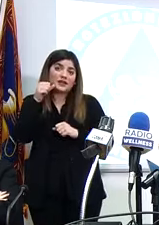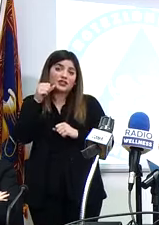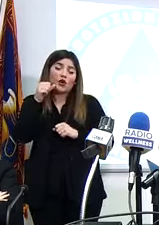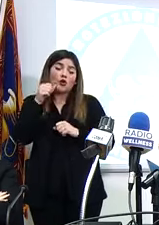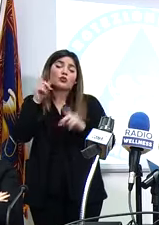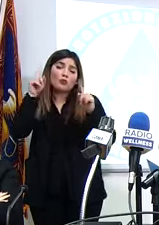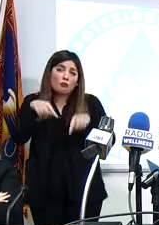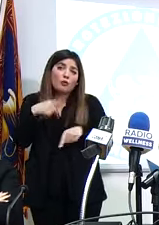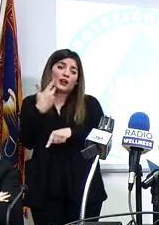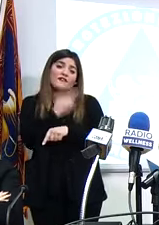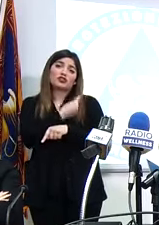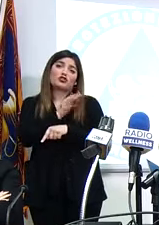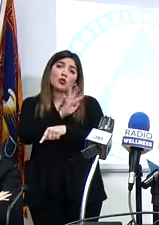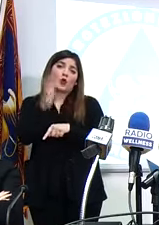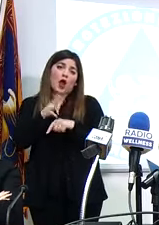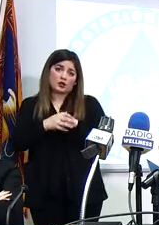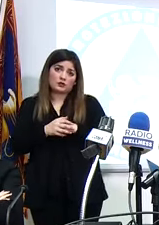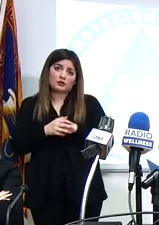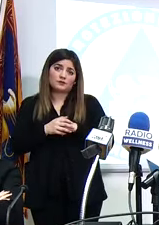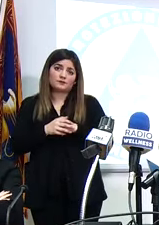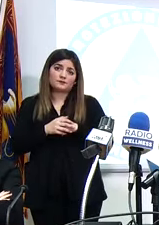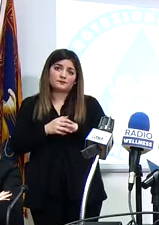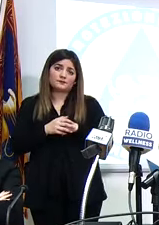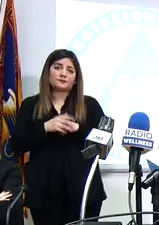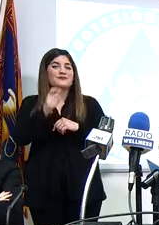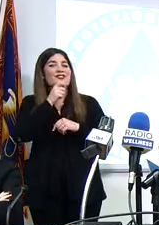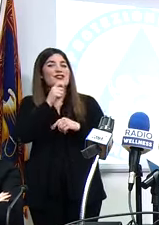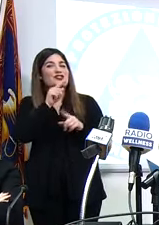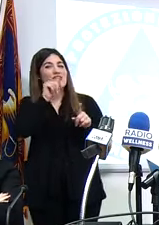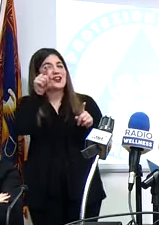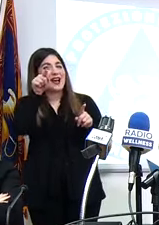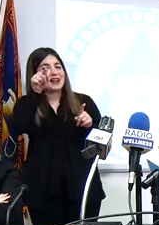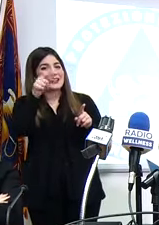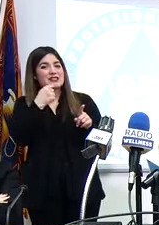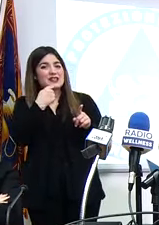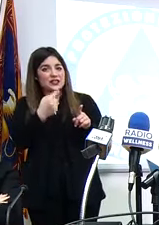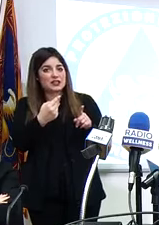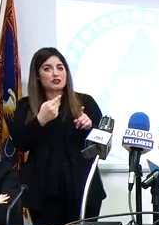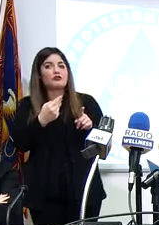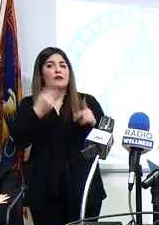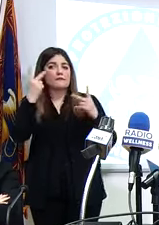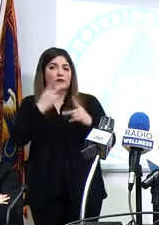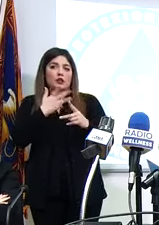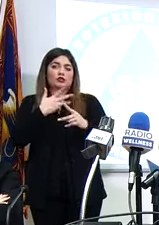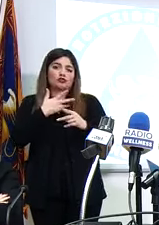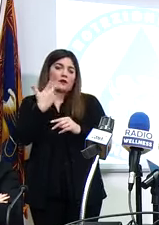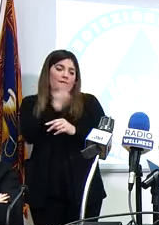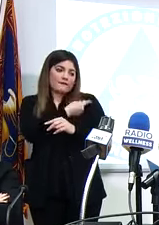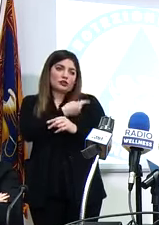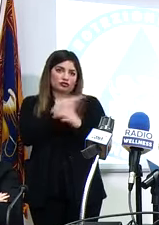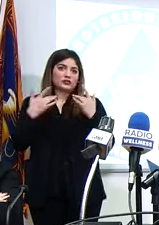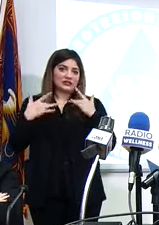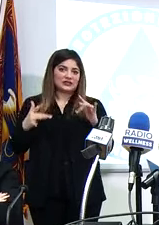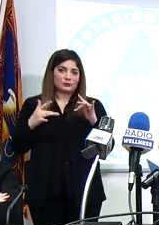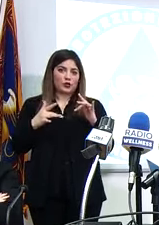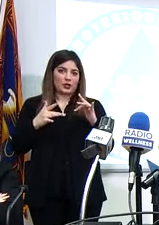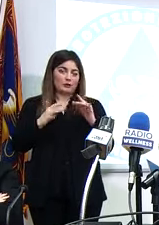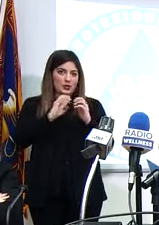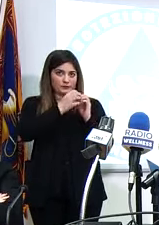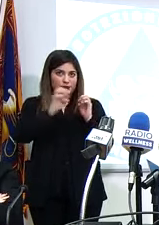a tutto. A fronte di tre diversi tipi di vaccini che saranno disponibili comunque al